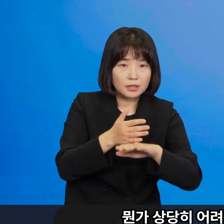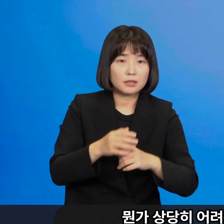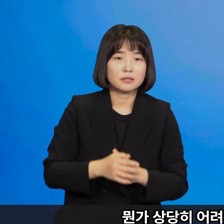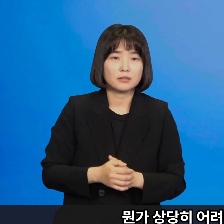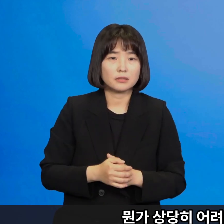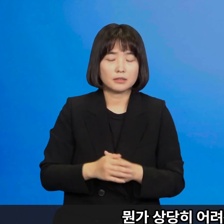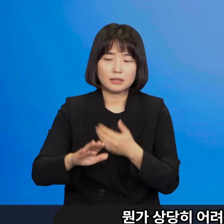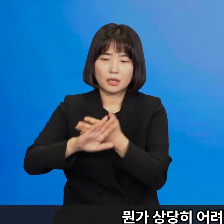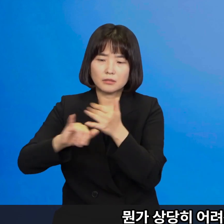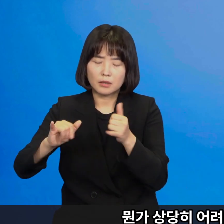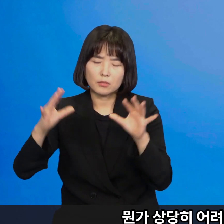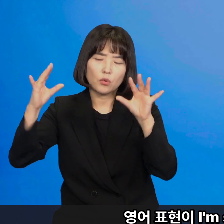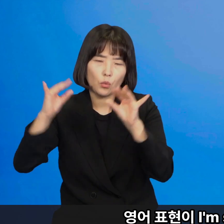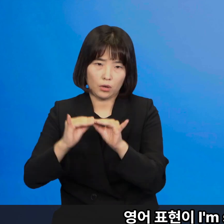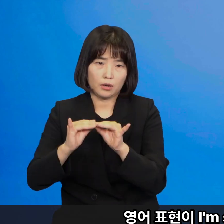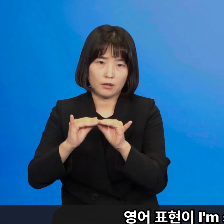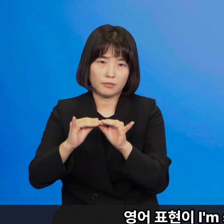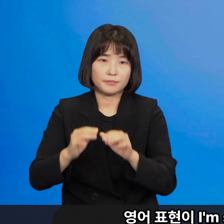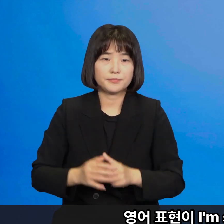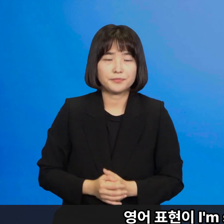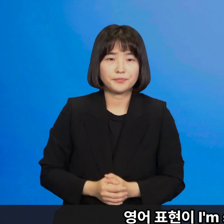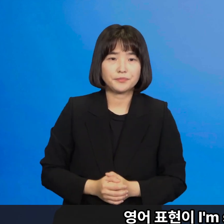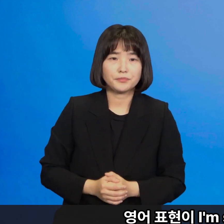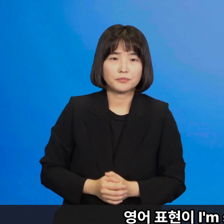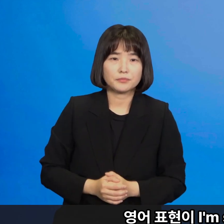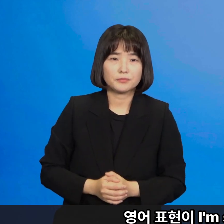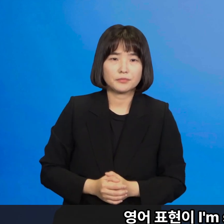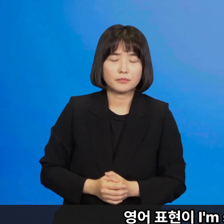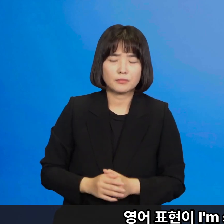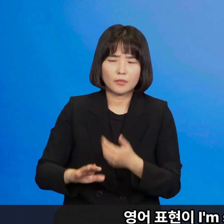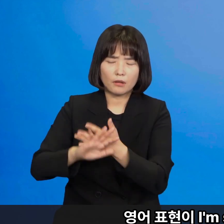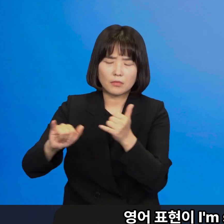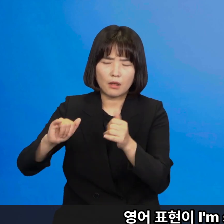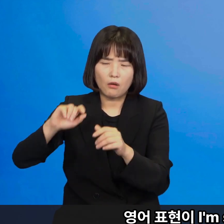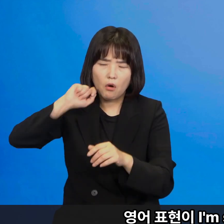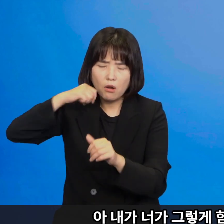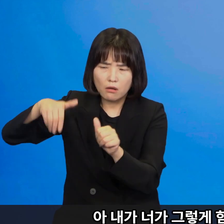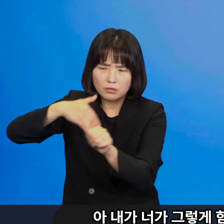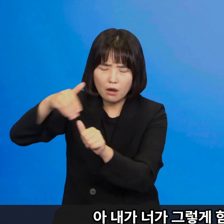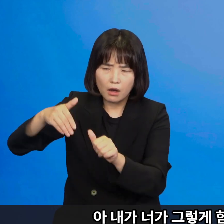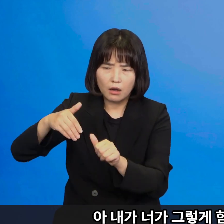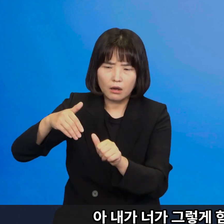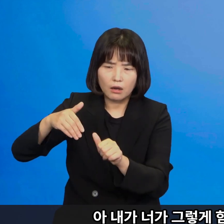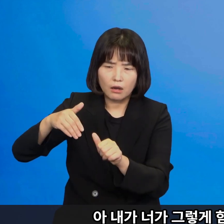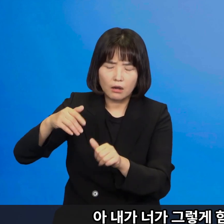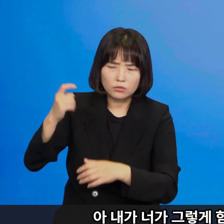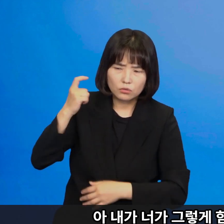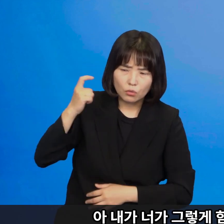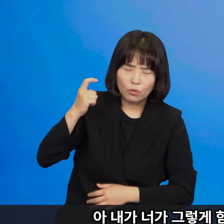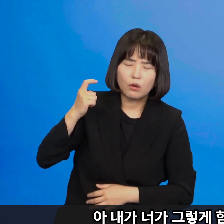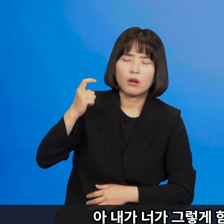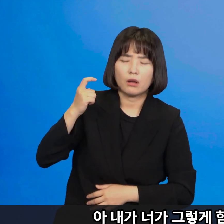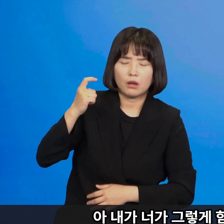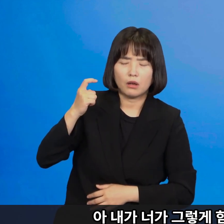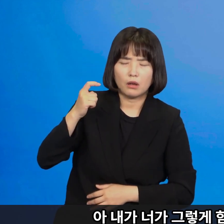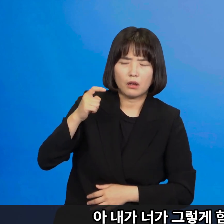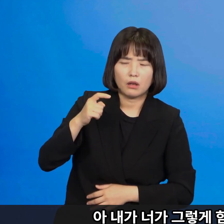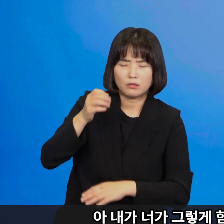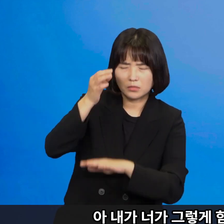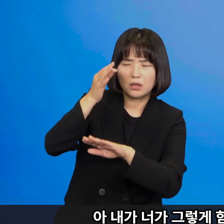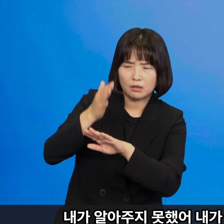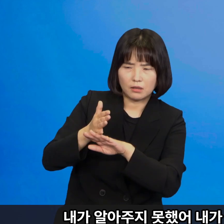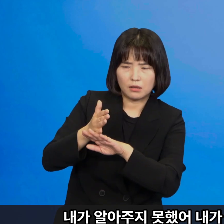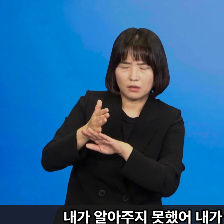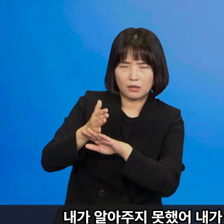상대방이 어려운 얘기를 들었을 때 영어 표현이 I'm so sorry라고 해요. 너가 그렇게 힘들었는지 몰랐어.